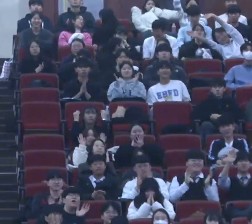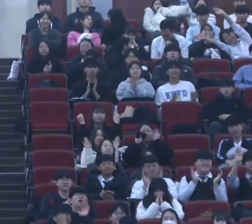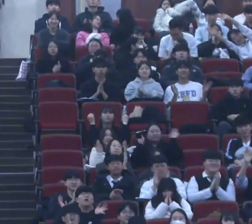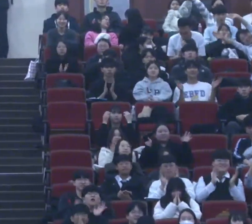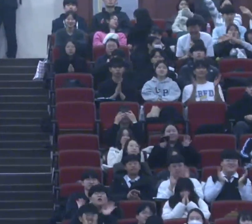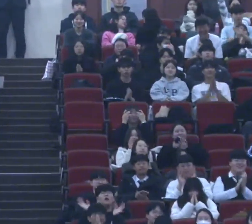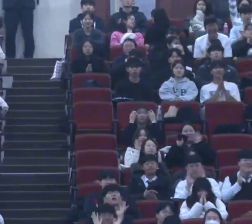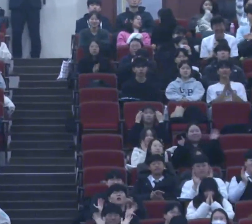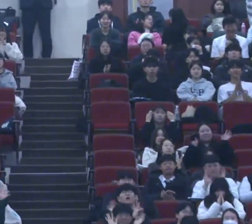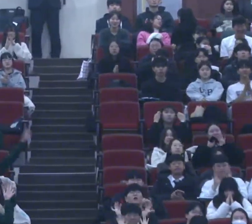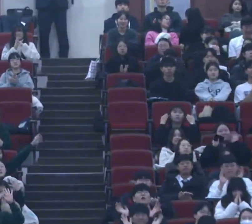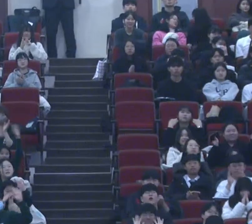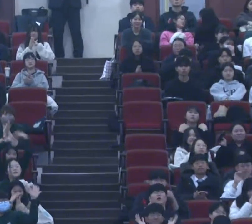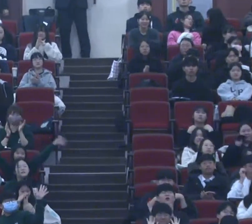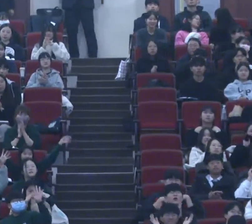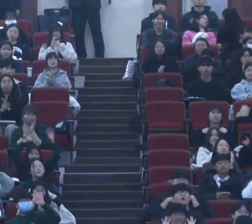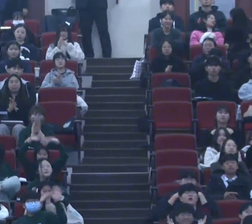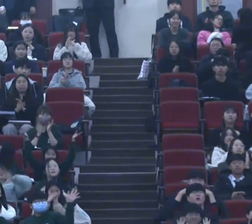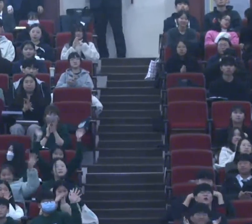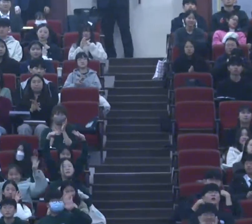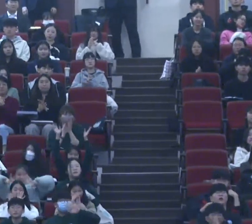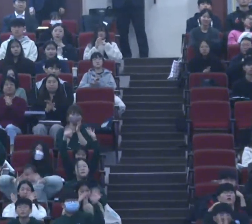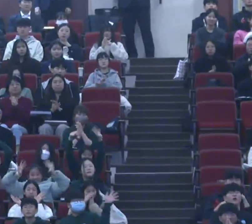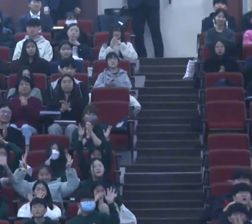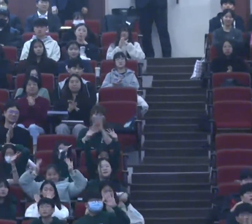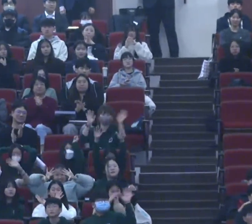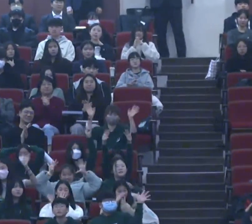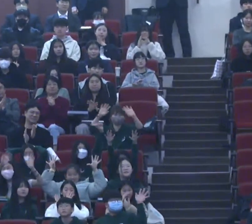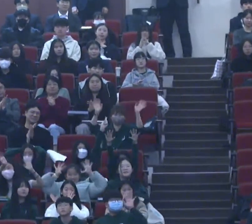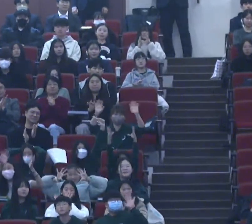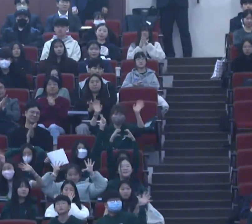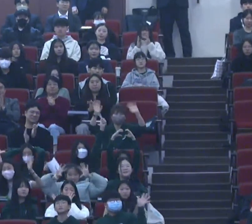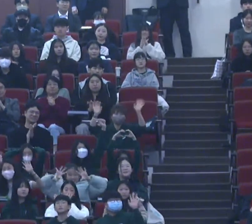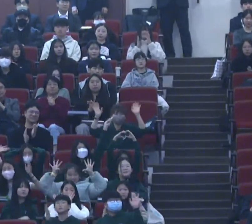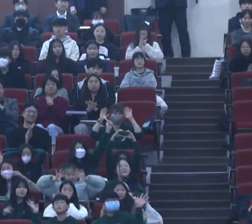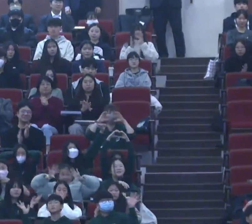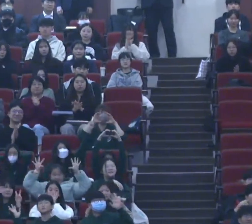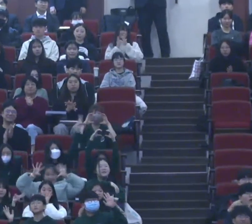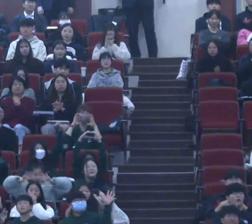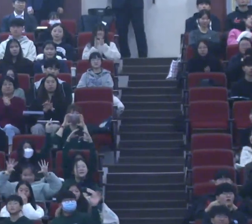여기 저기 추리닝 입은 팀이 어느 팀이더라?